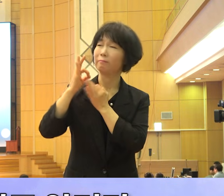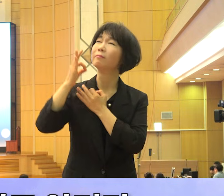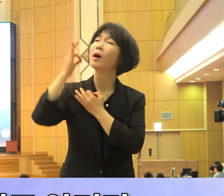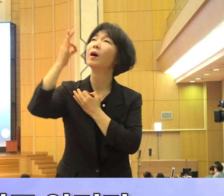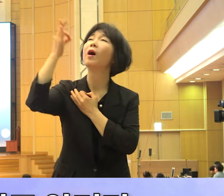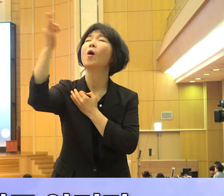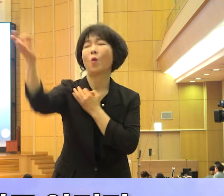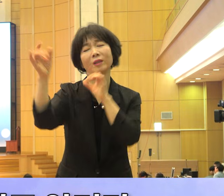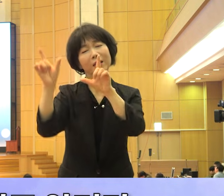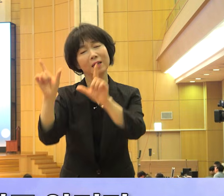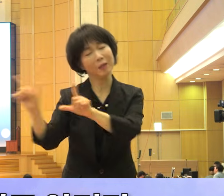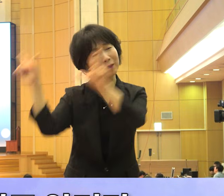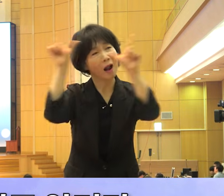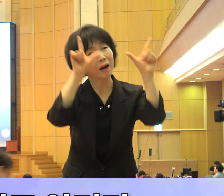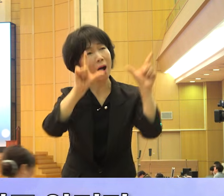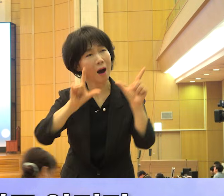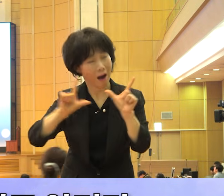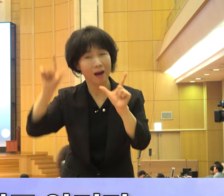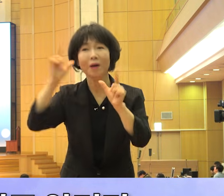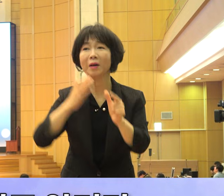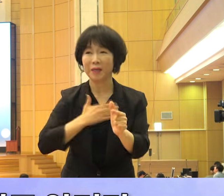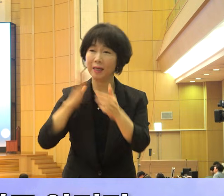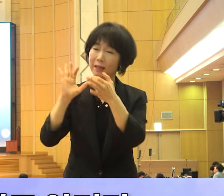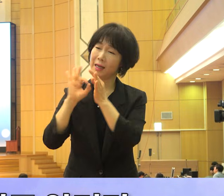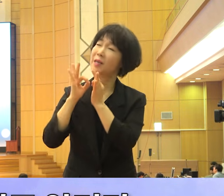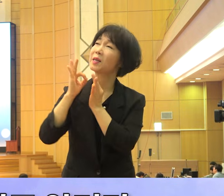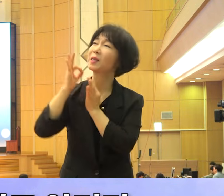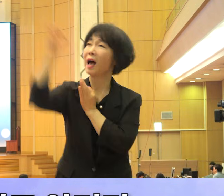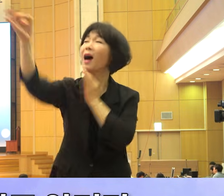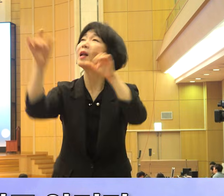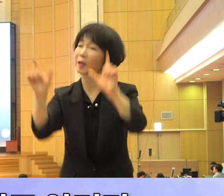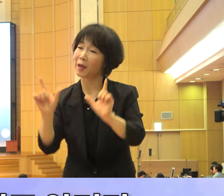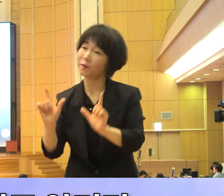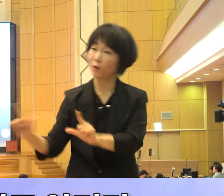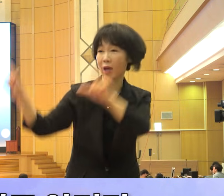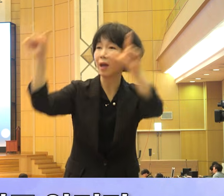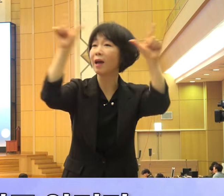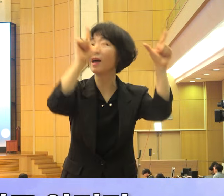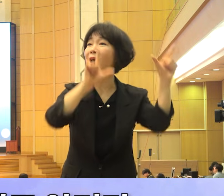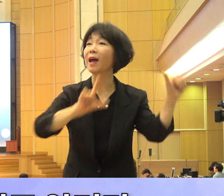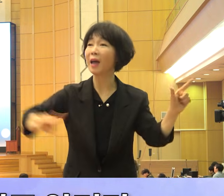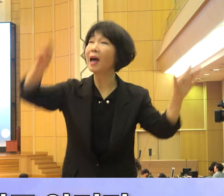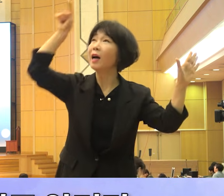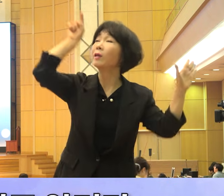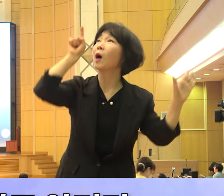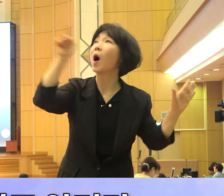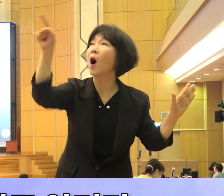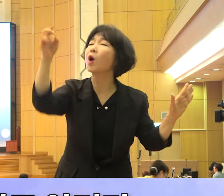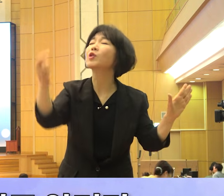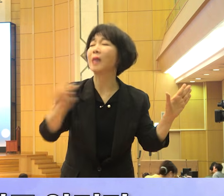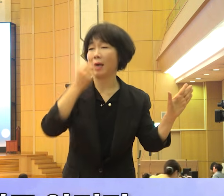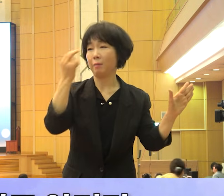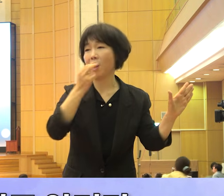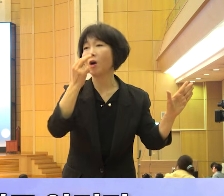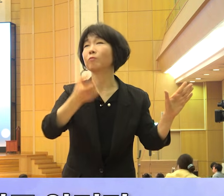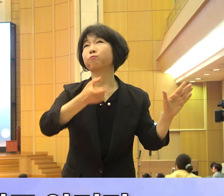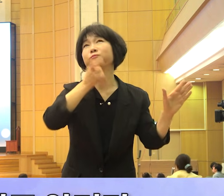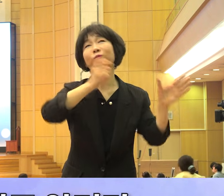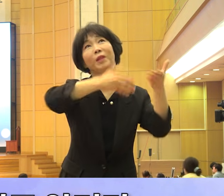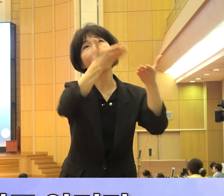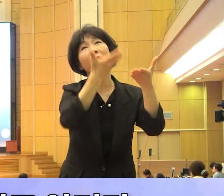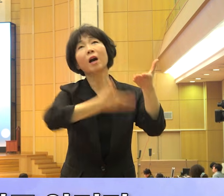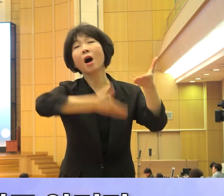길이 살겠네. 나 길이 살겠네. 저